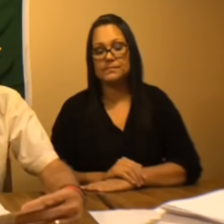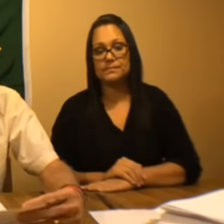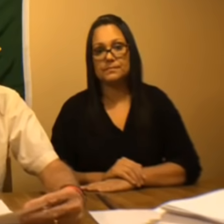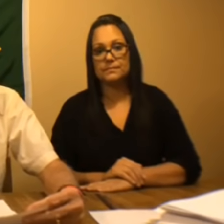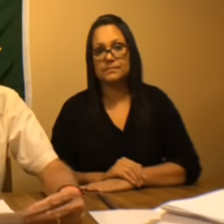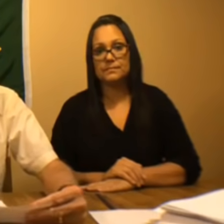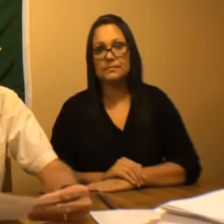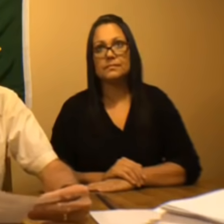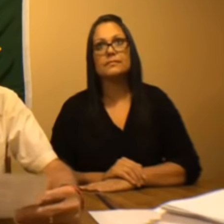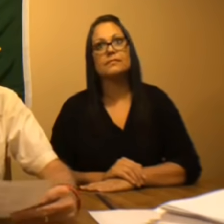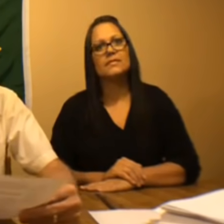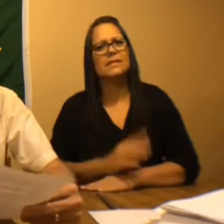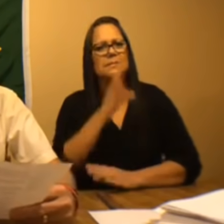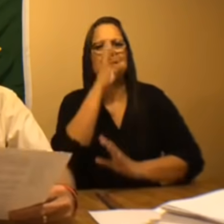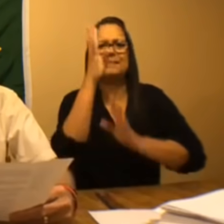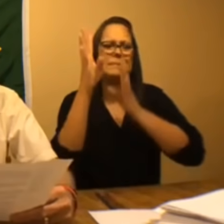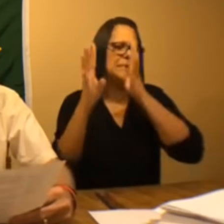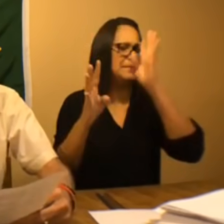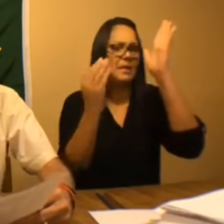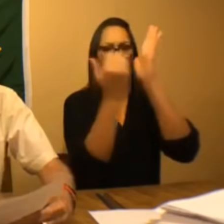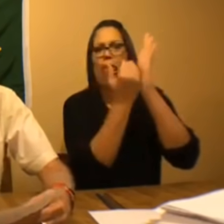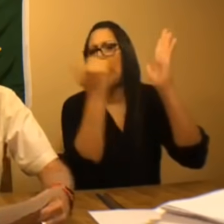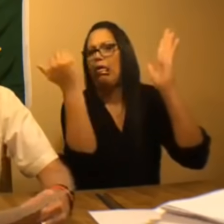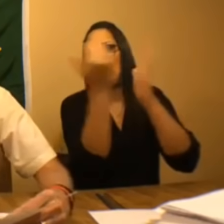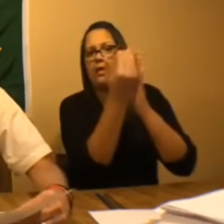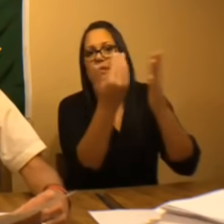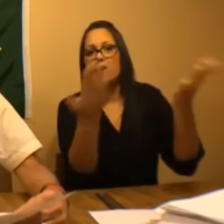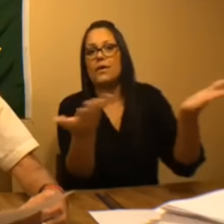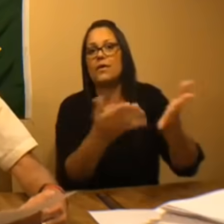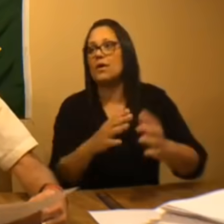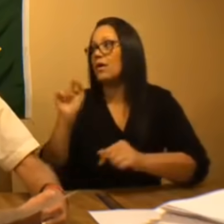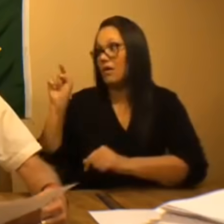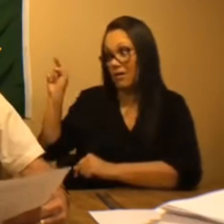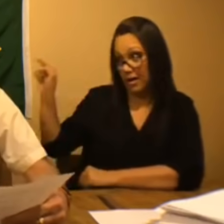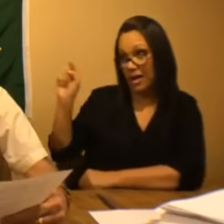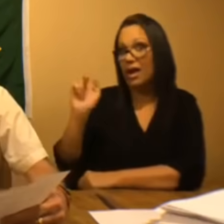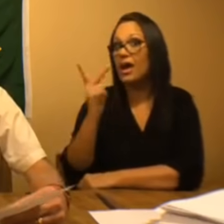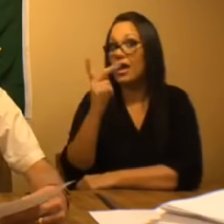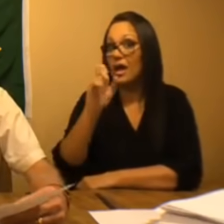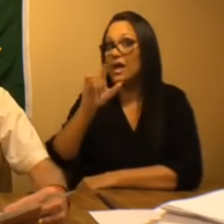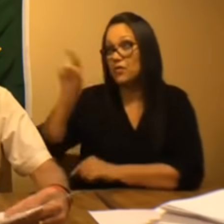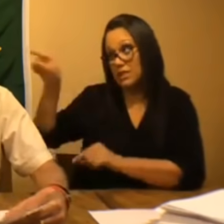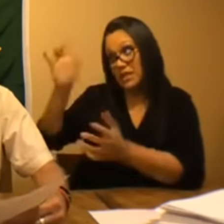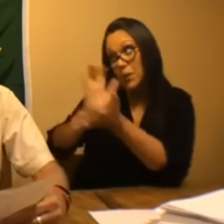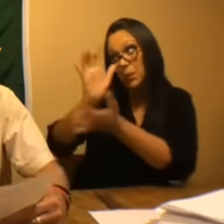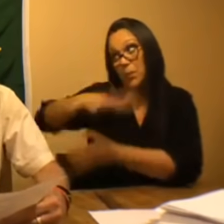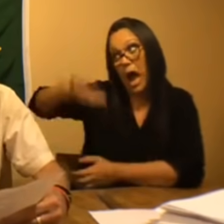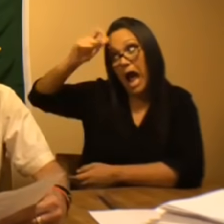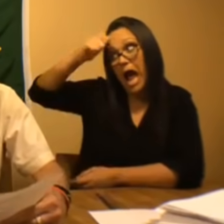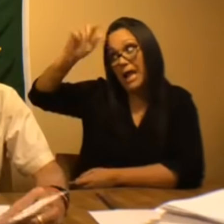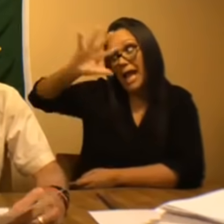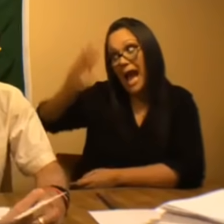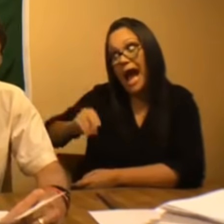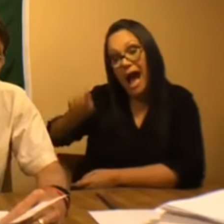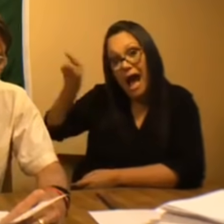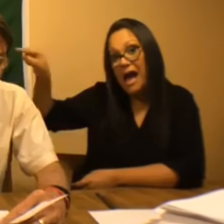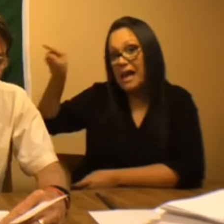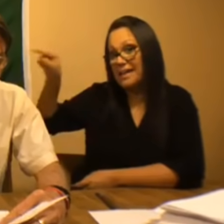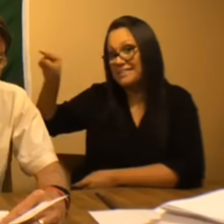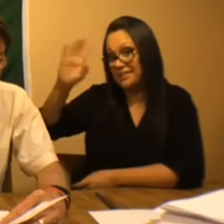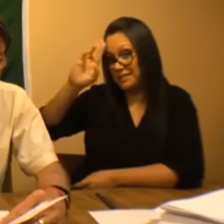é um festival de absurdos que, né, que eu vou agora é contigo, Hélio, já que você é afrodescendente aí, né? Que eu